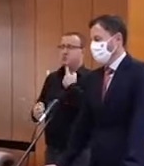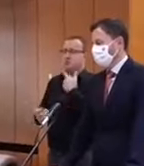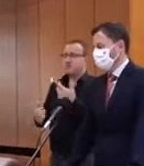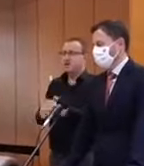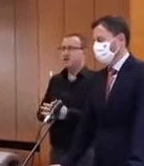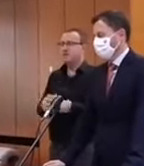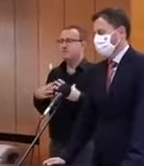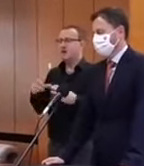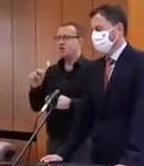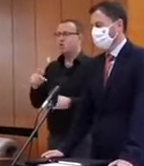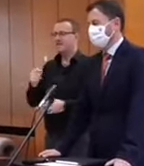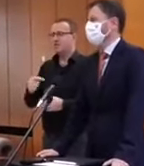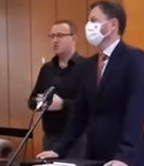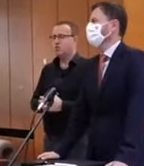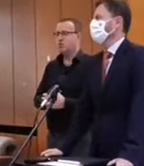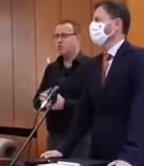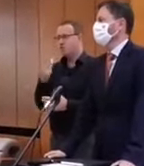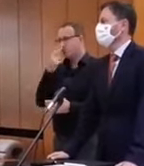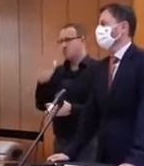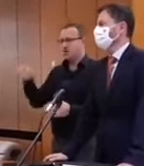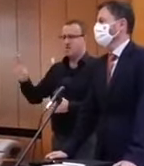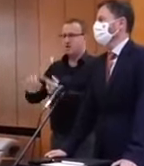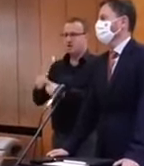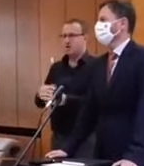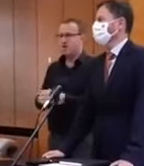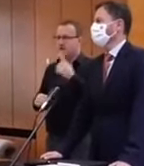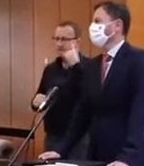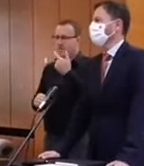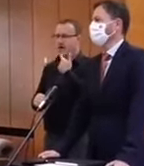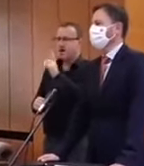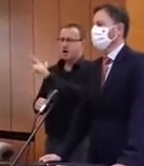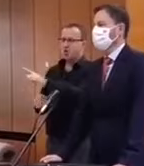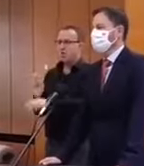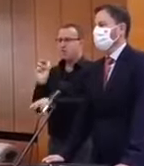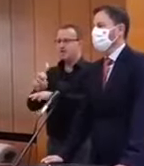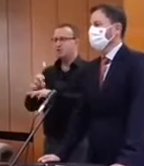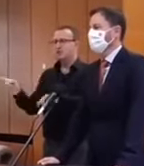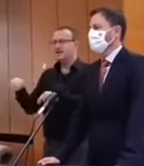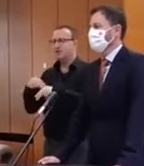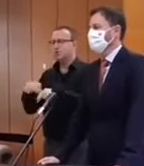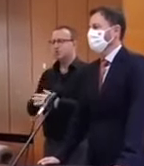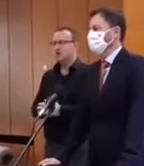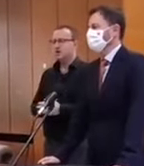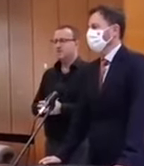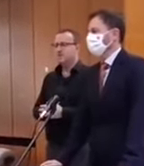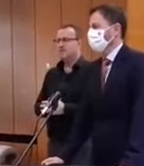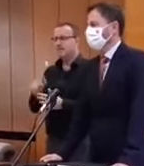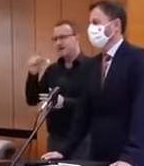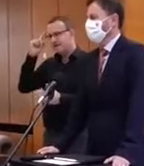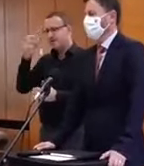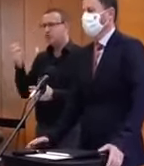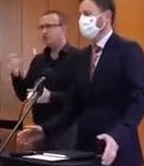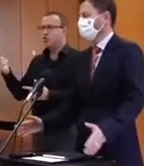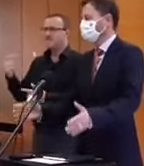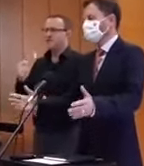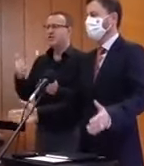poviem, Robert Fico, keď si pozrite o politiku, tak vieme, ako pristupoval k diskusiám a viete,